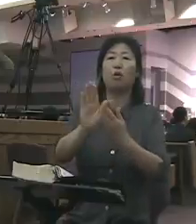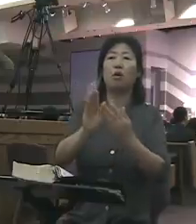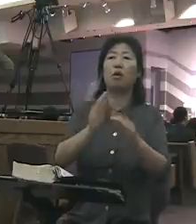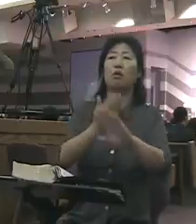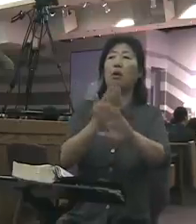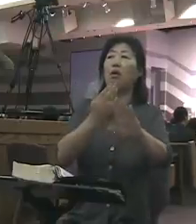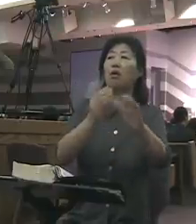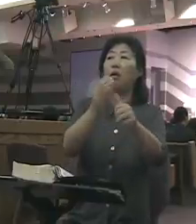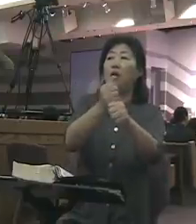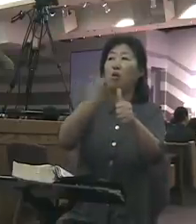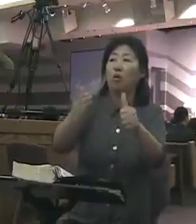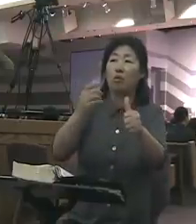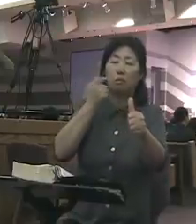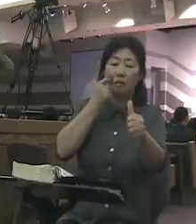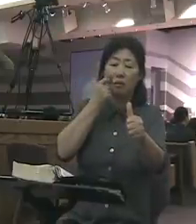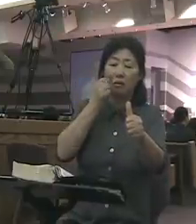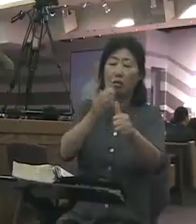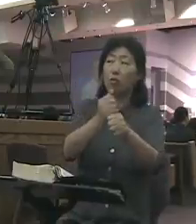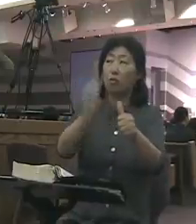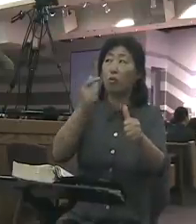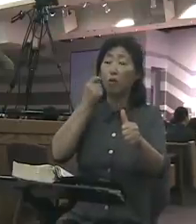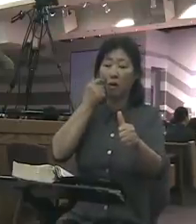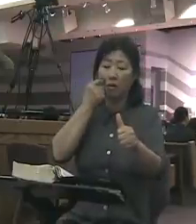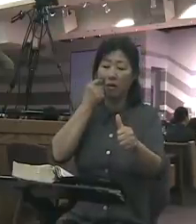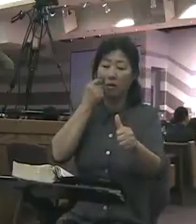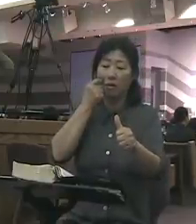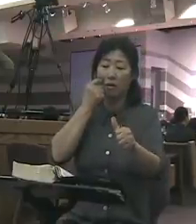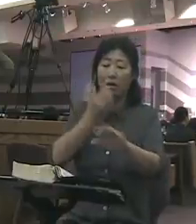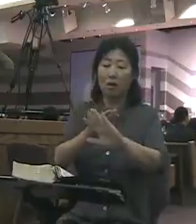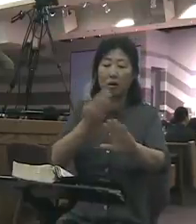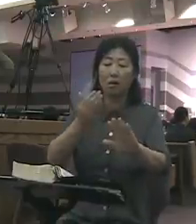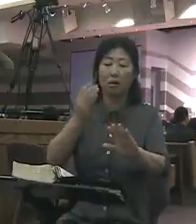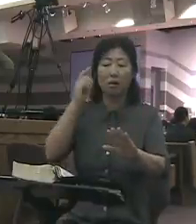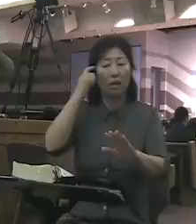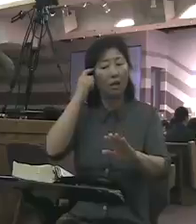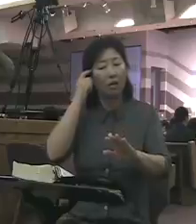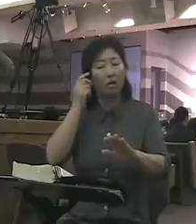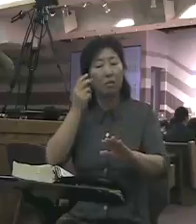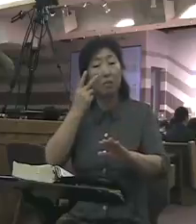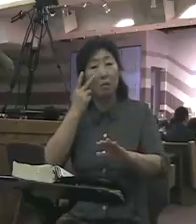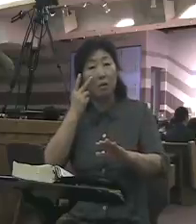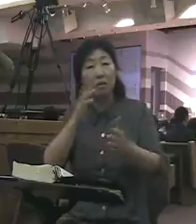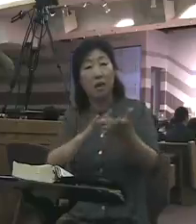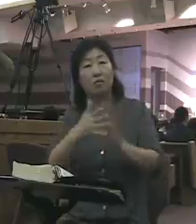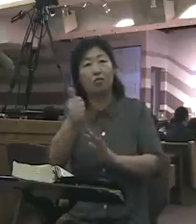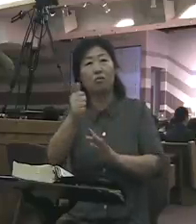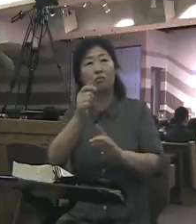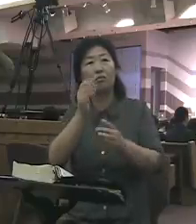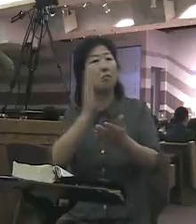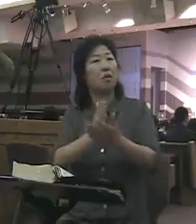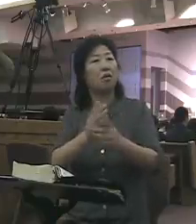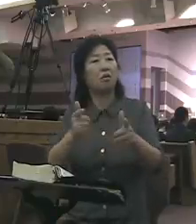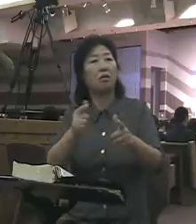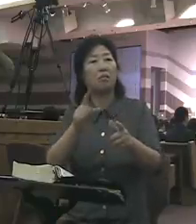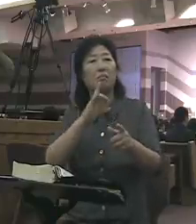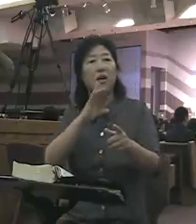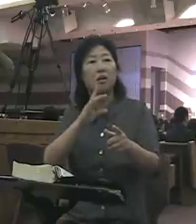못하면 놓으면 안 된다고 생각하는 다른 것이 또 뭐가 있는가? 예수님 말고 이것만은 내가 꼭